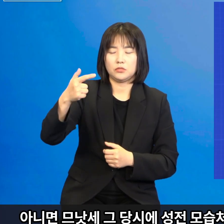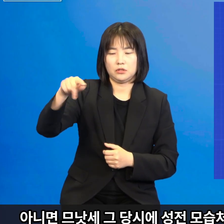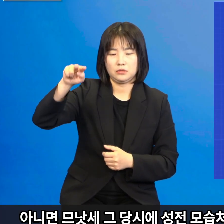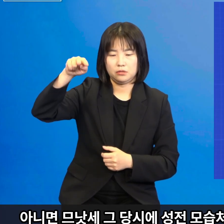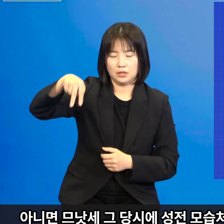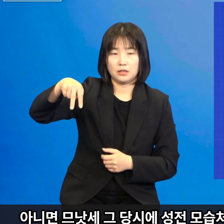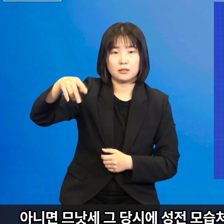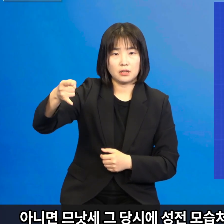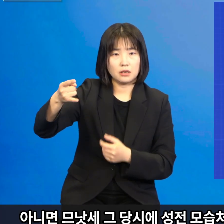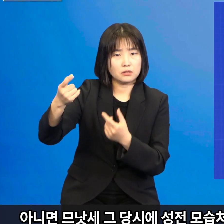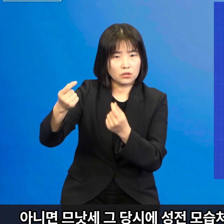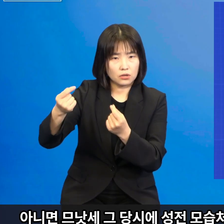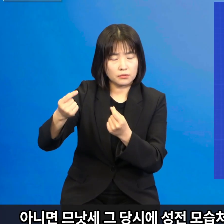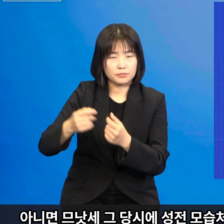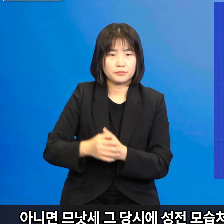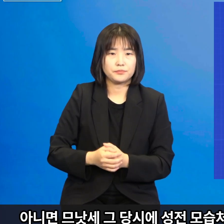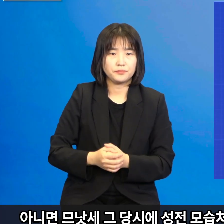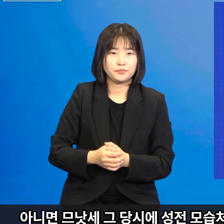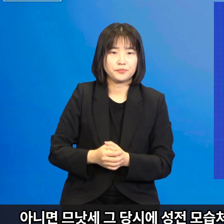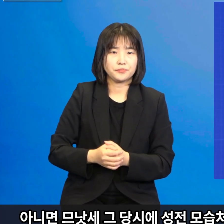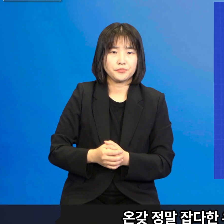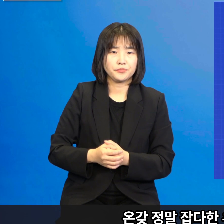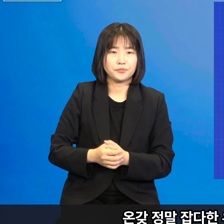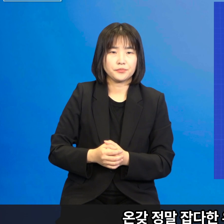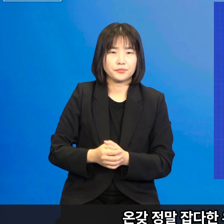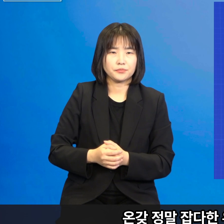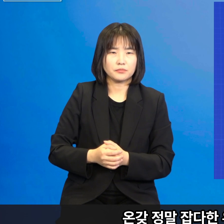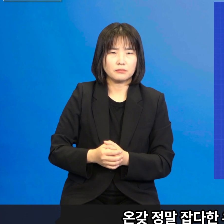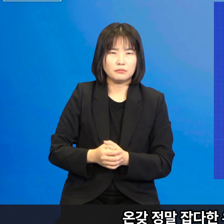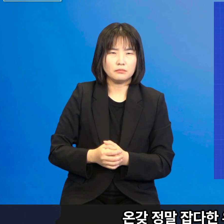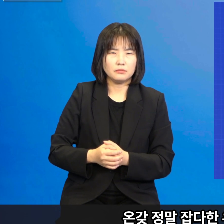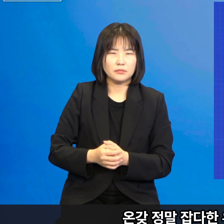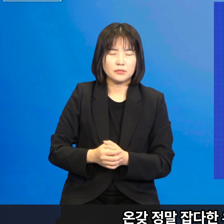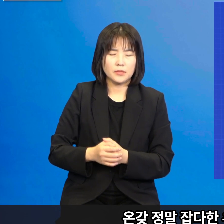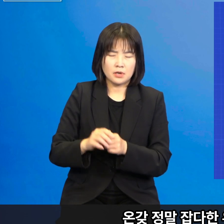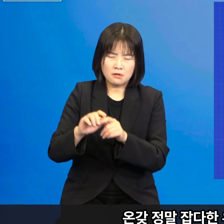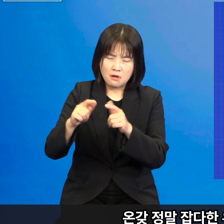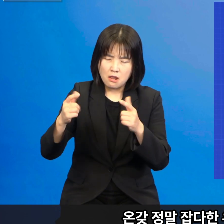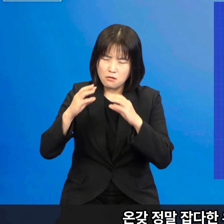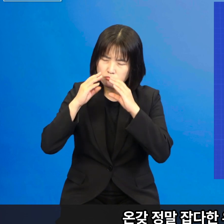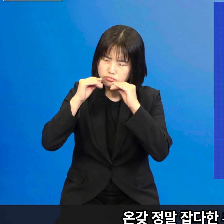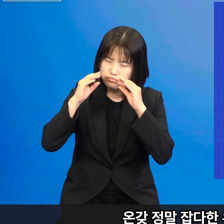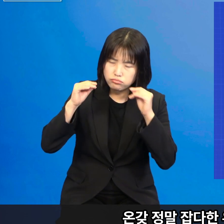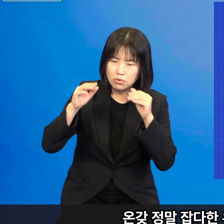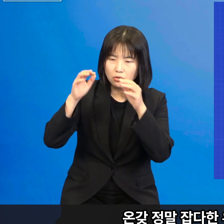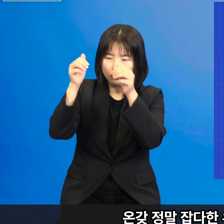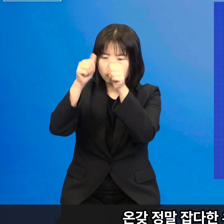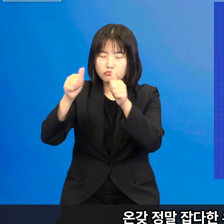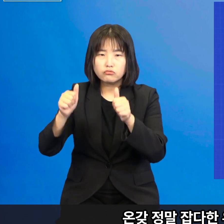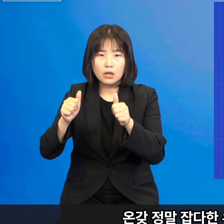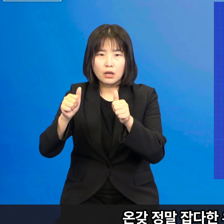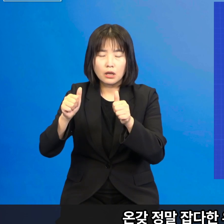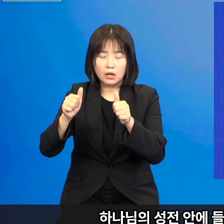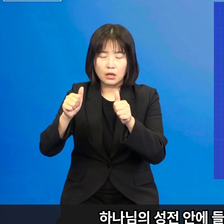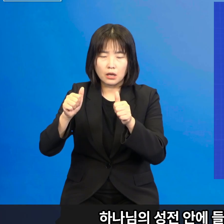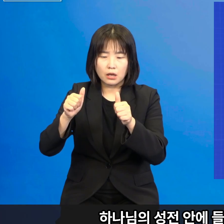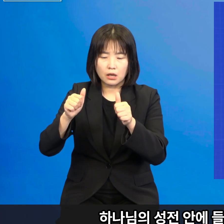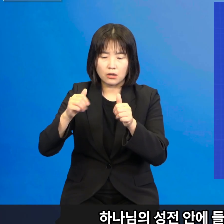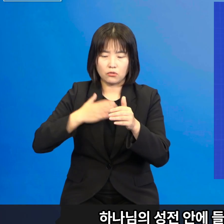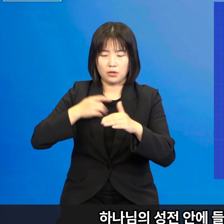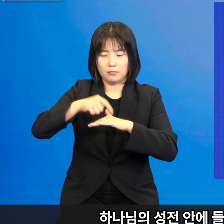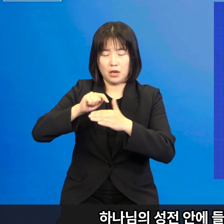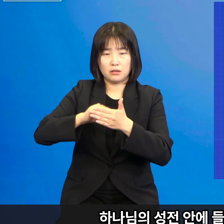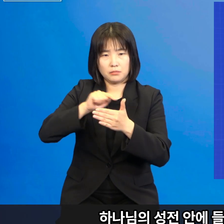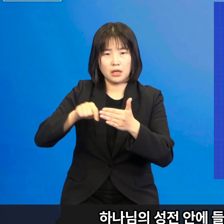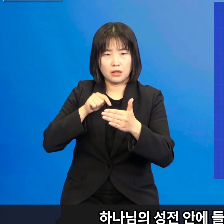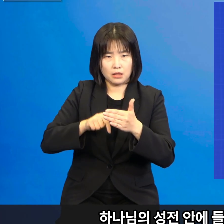모습처럼, 요시아가 물려받은 성전 모습처럼 온갖 정말 잡다한 우상들이 우리 안에, 하나님의